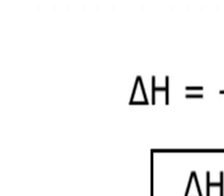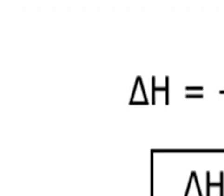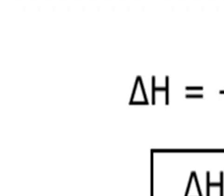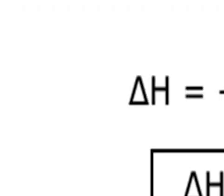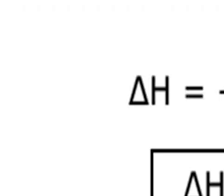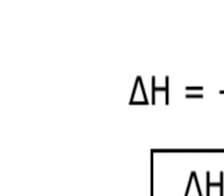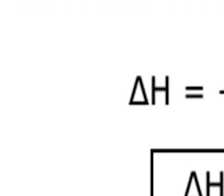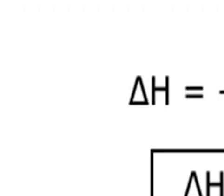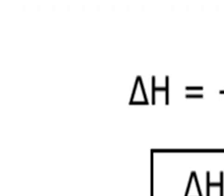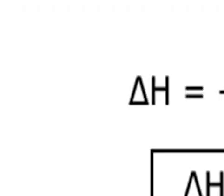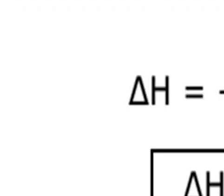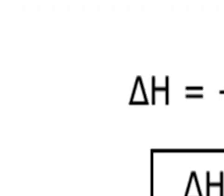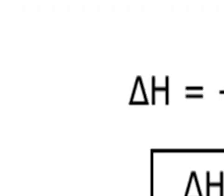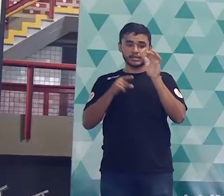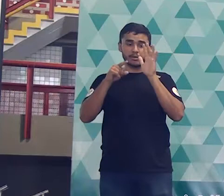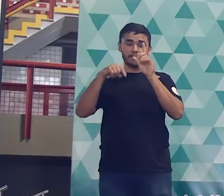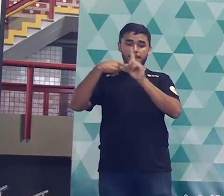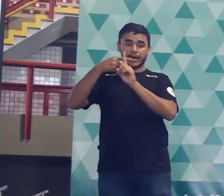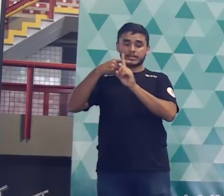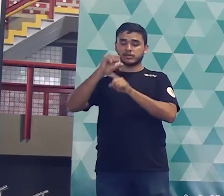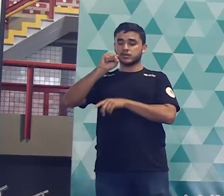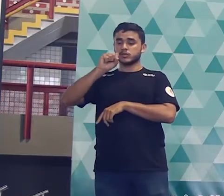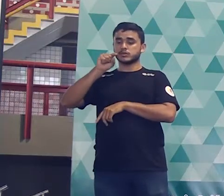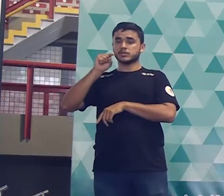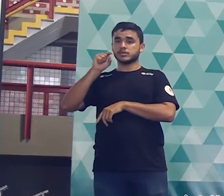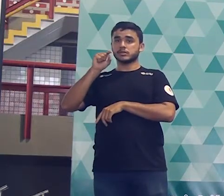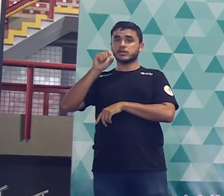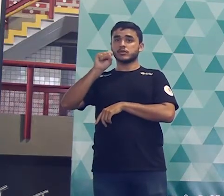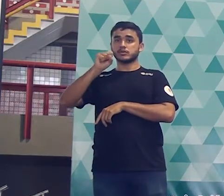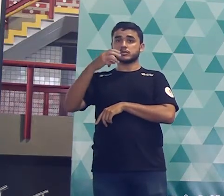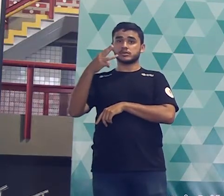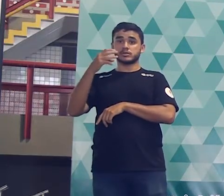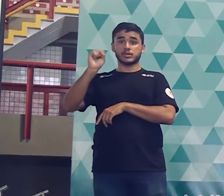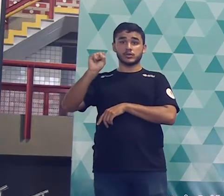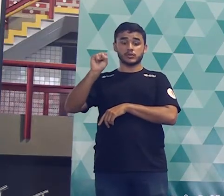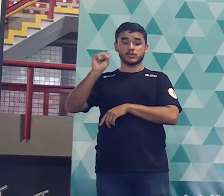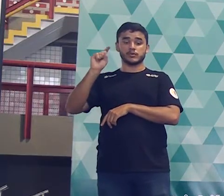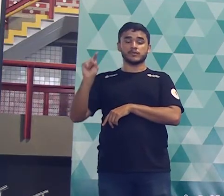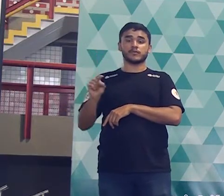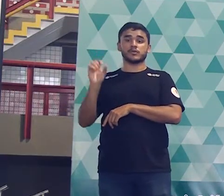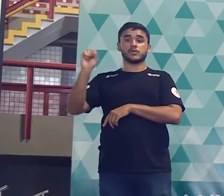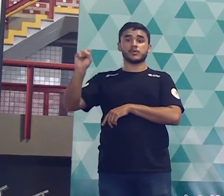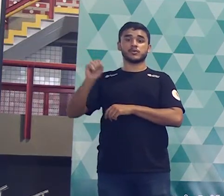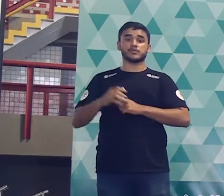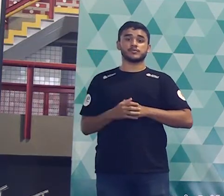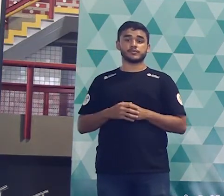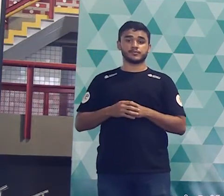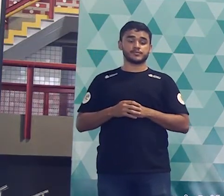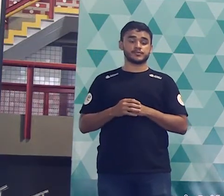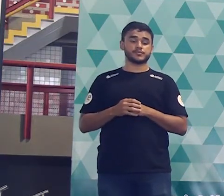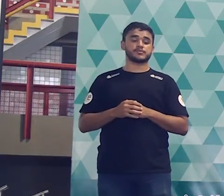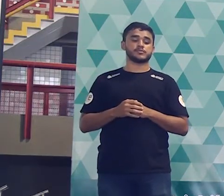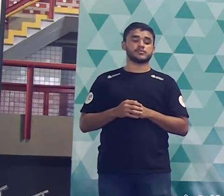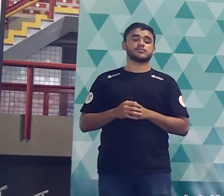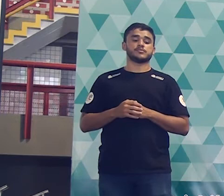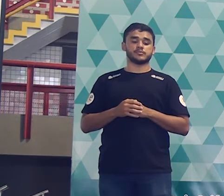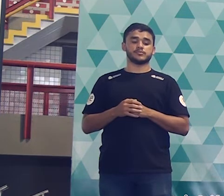que foi absorvida, que foi de quem? Do reagente. Quanto é que vai valer o meu ΔH?